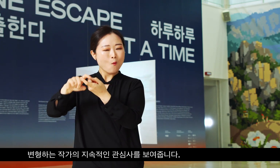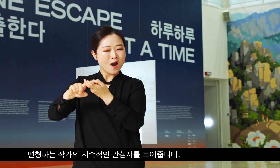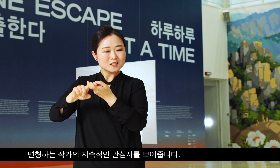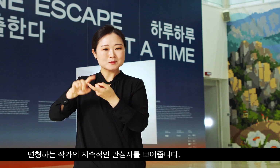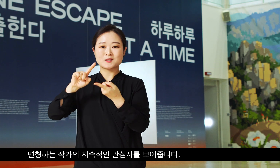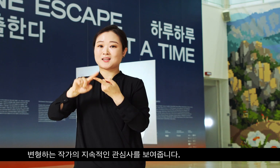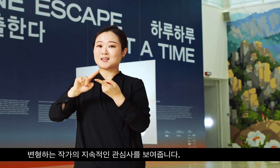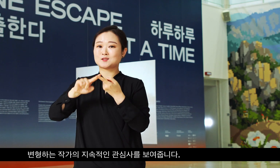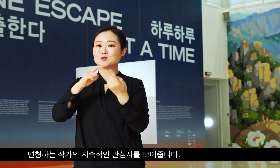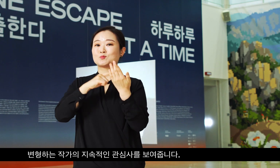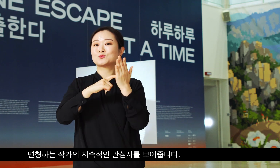보여줍니다.